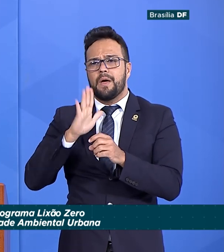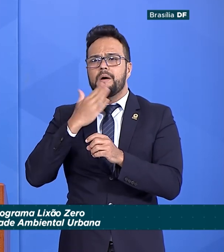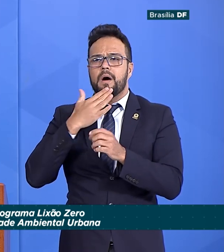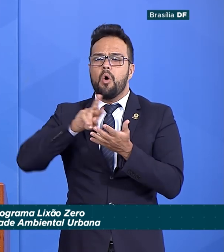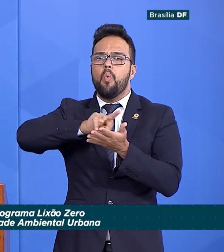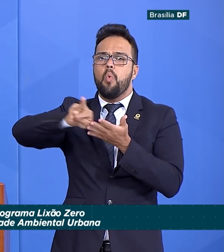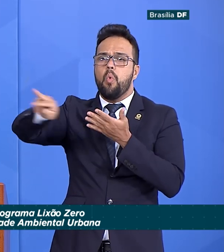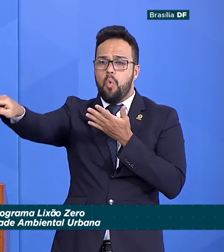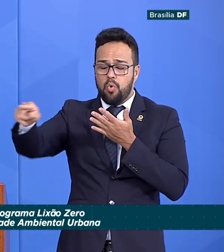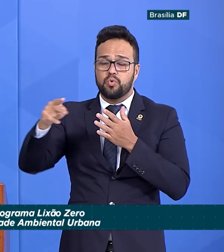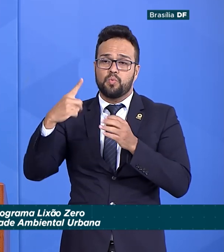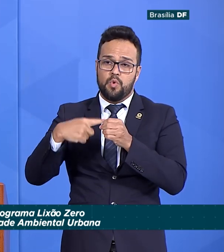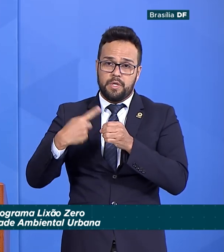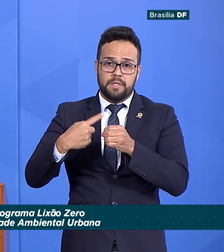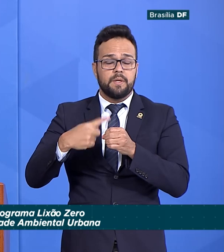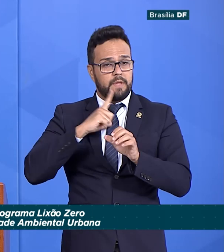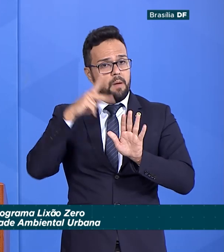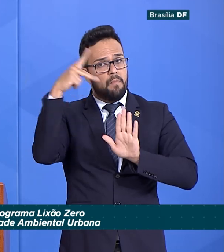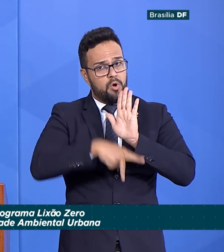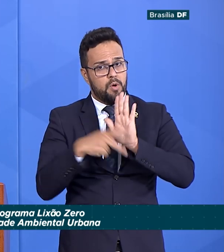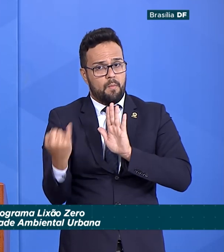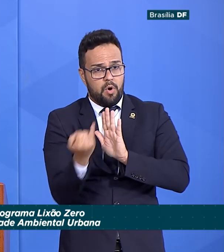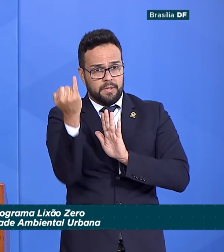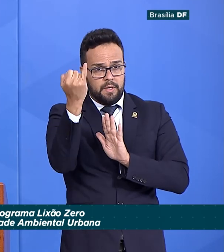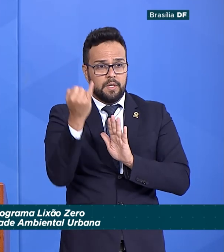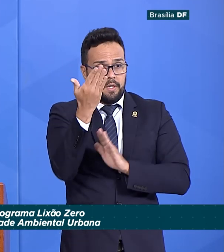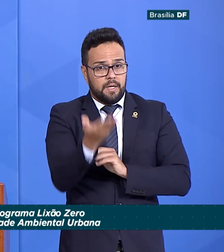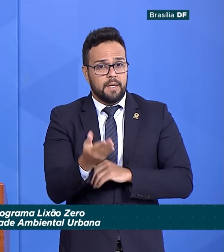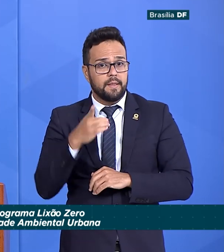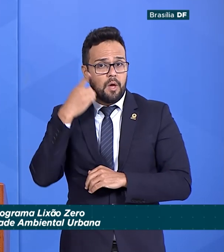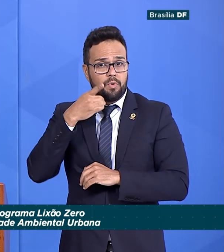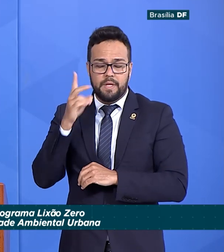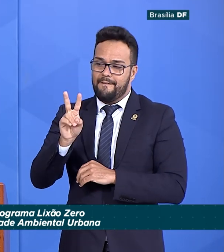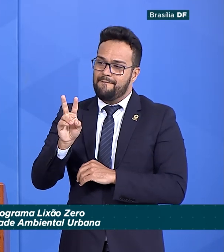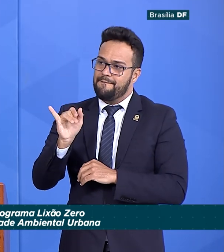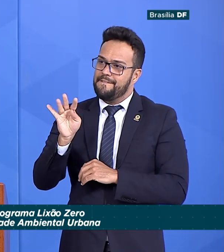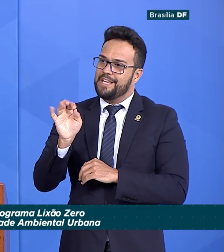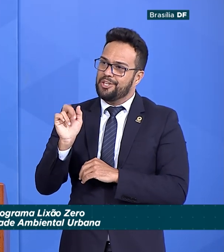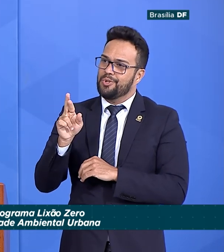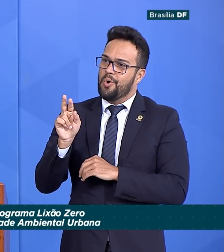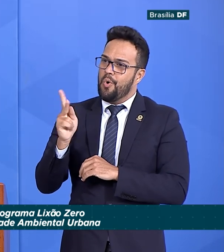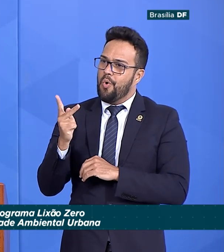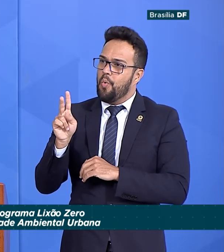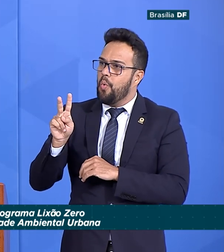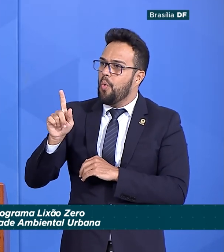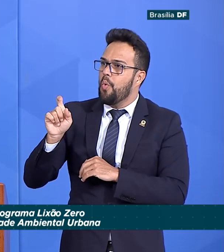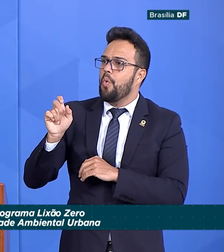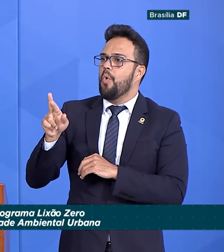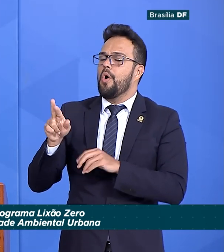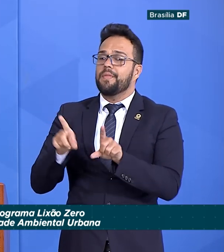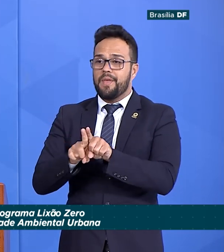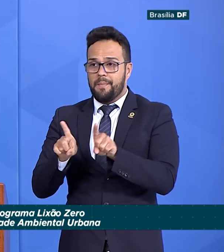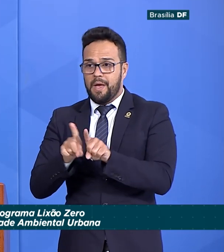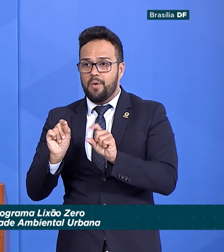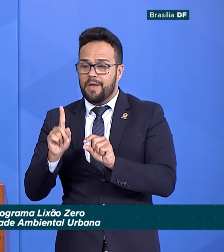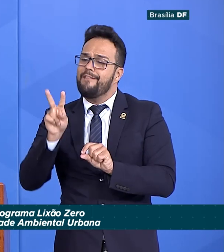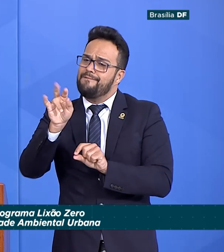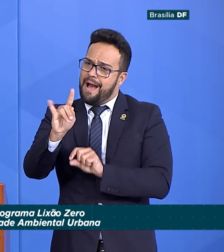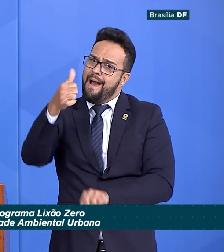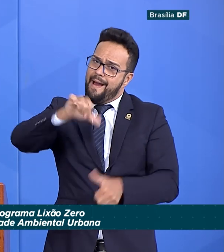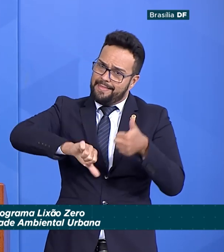projetos importantes. O deputado Vitor Hugo, que eu não sei se está aqui, também fez um pleito para o estado do Goiás, que nós vamos analisar